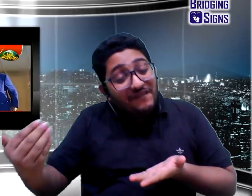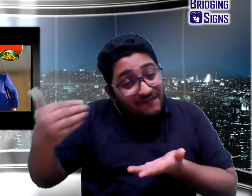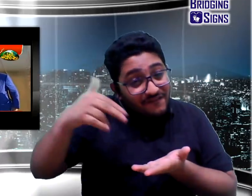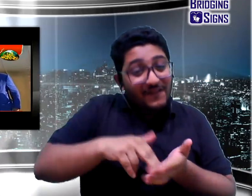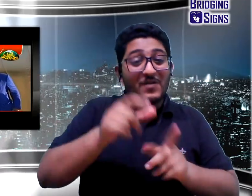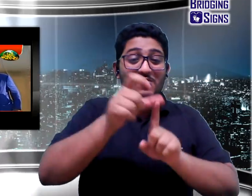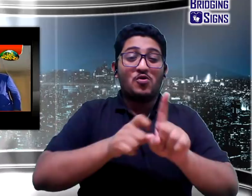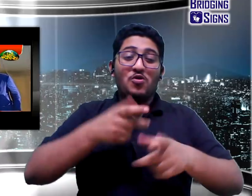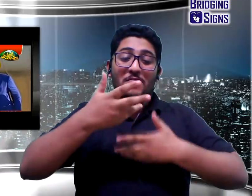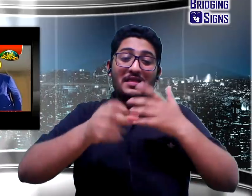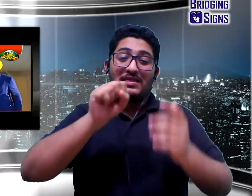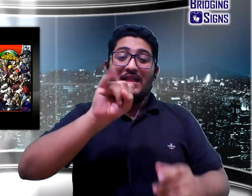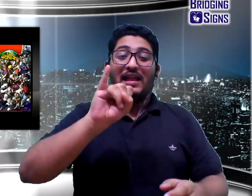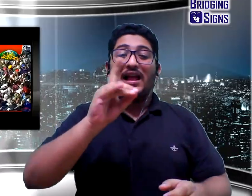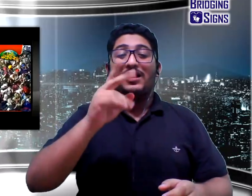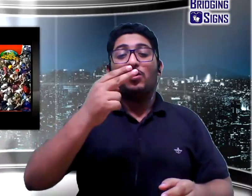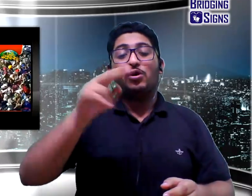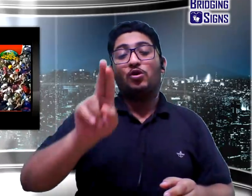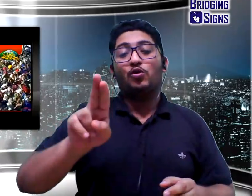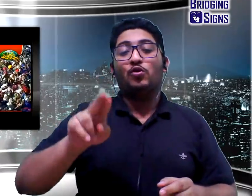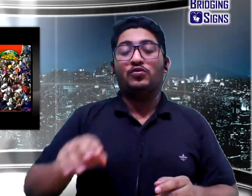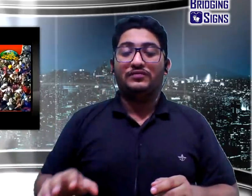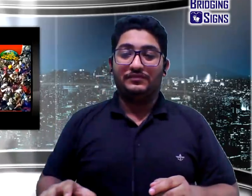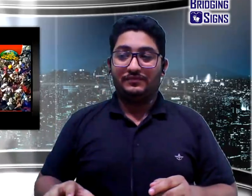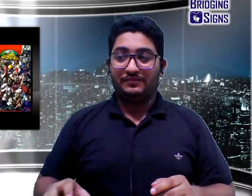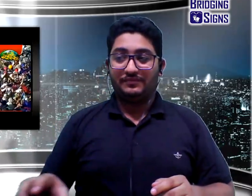सिंह सिद्धू।